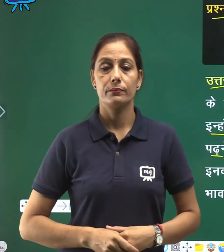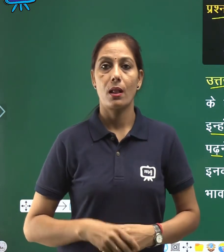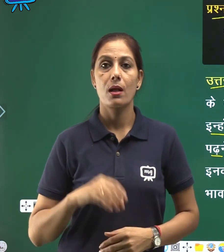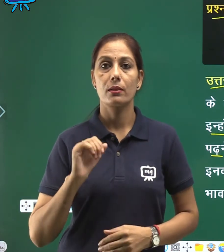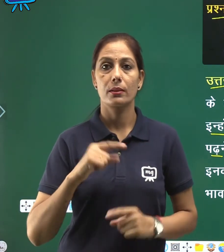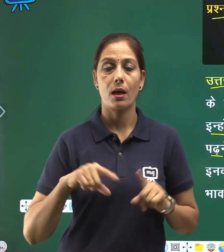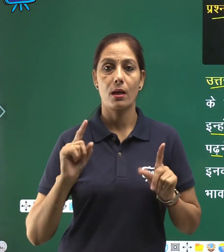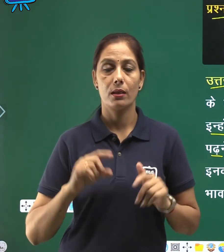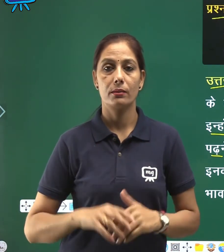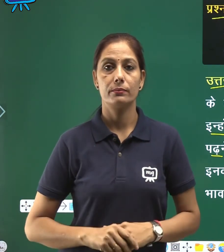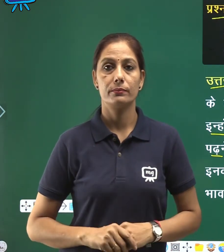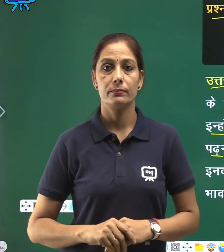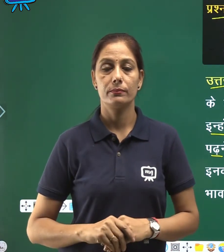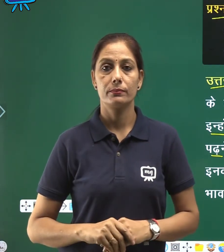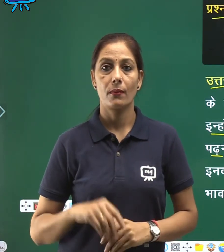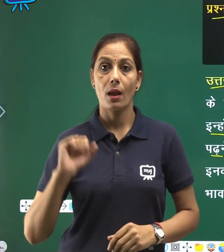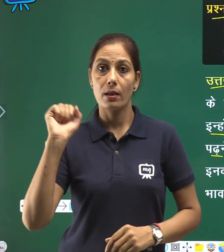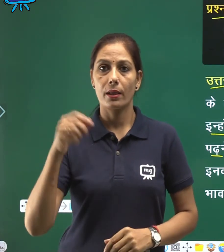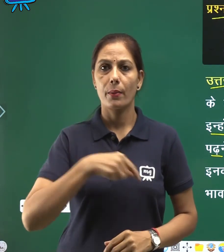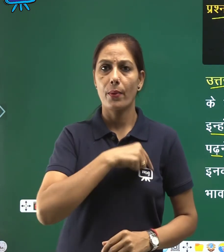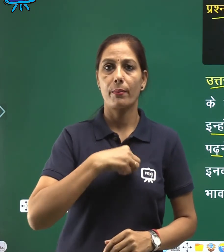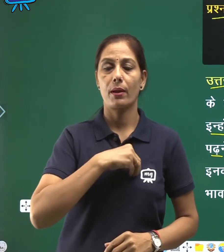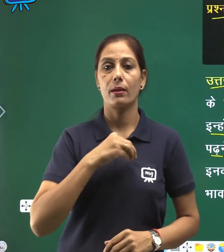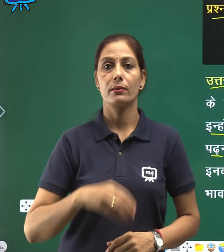तथा इनके मन में